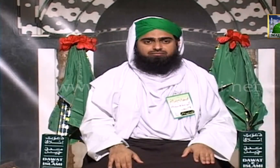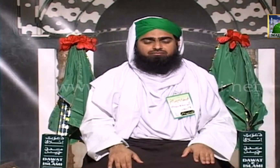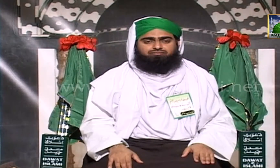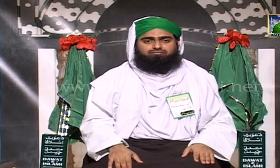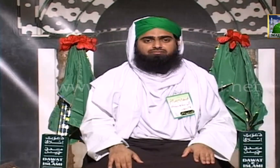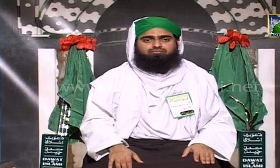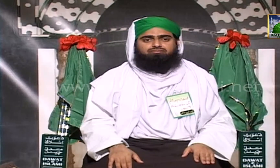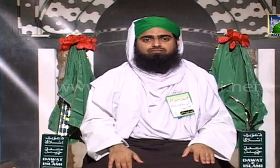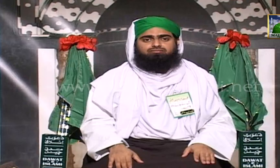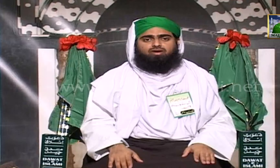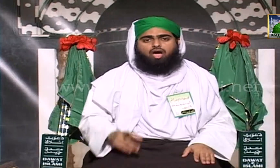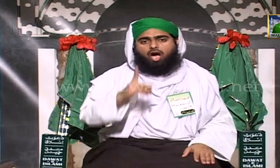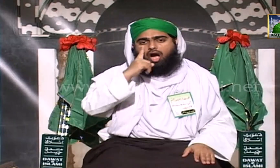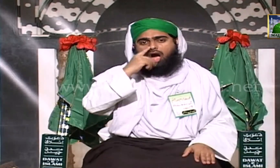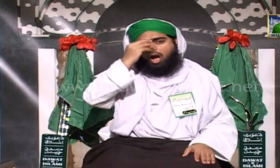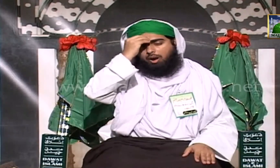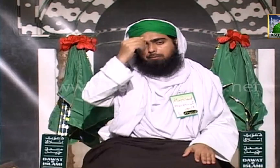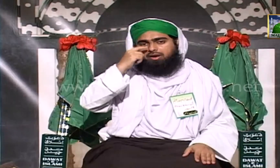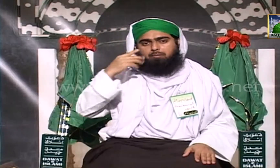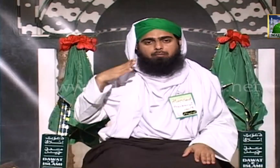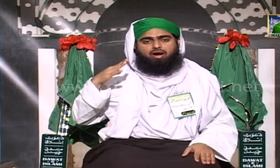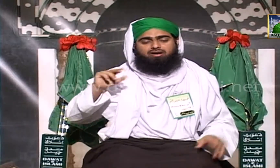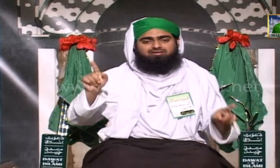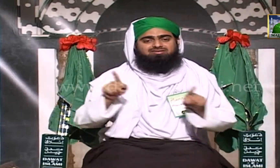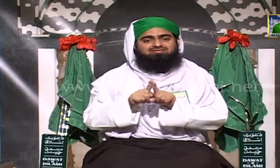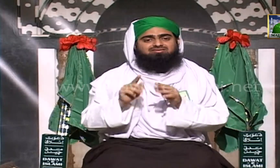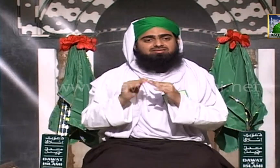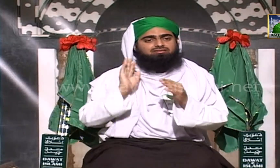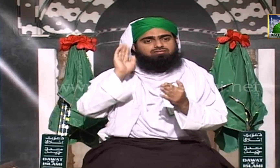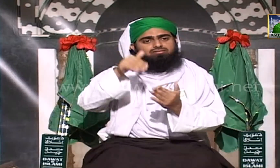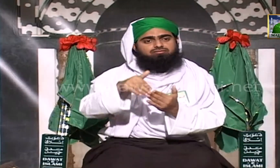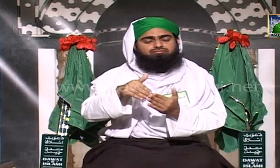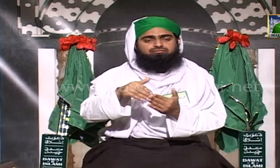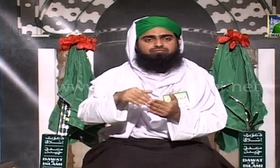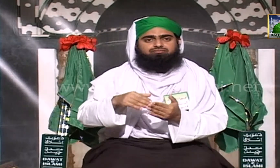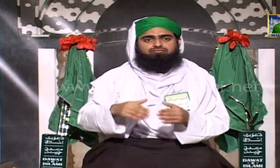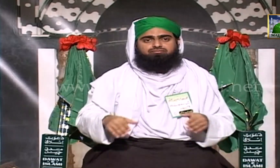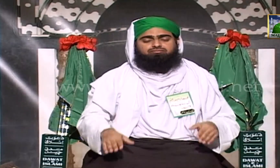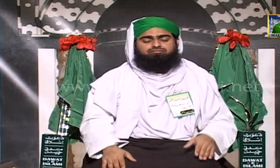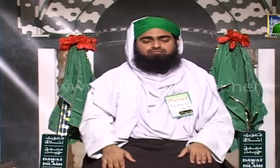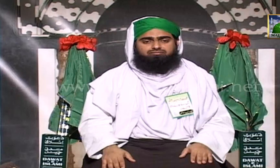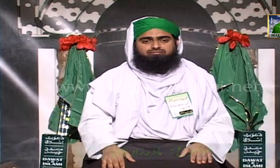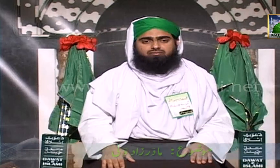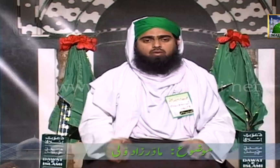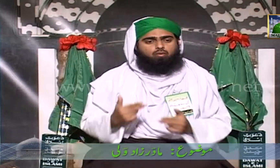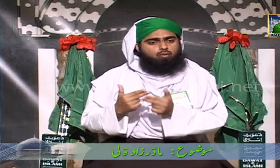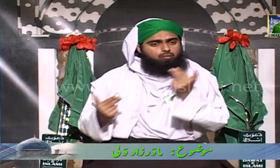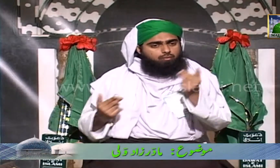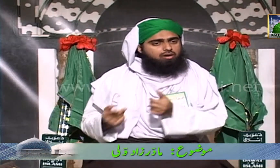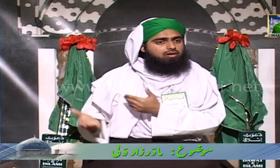گیا 79 میں. تو میرے خالو نے مجھے یہ واقعہ بتایا، مجھے بھی نہیں پتا تھا کیونکہ میں نے والد صاحب کو دیکھا